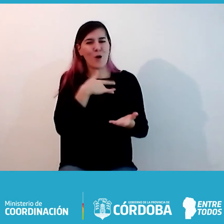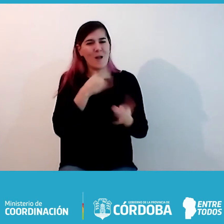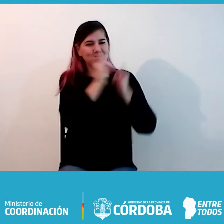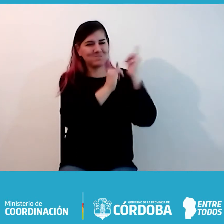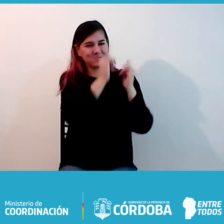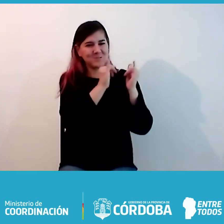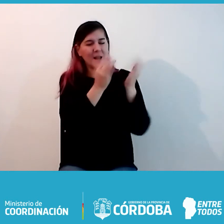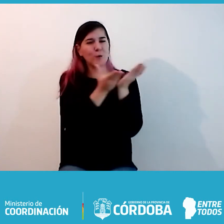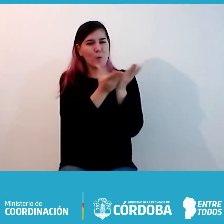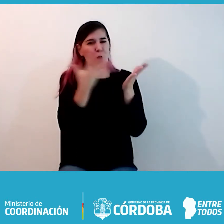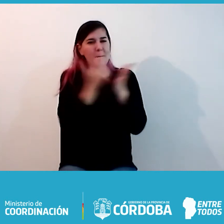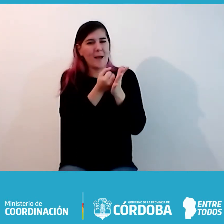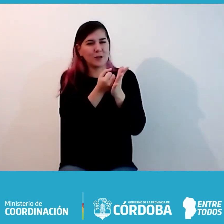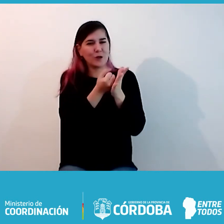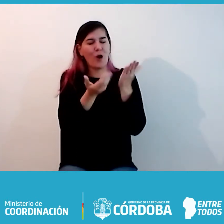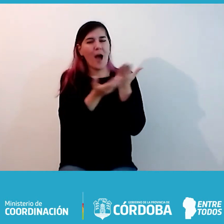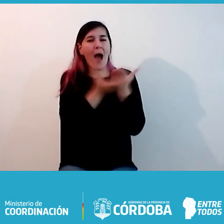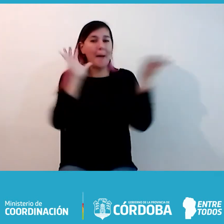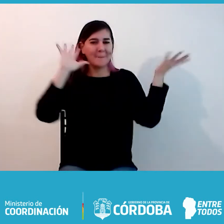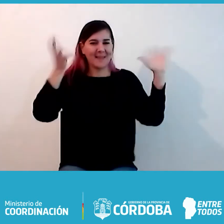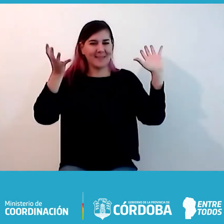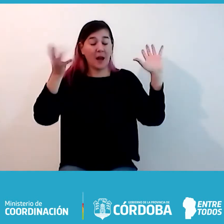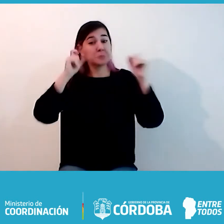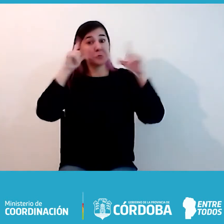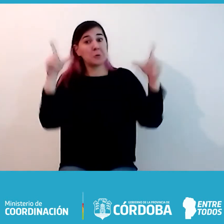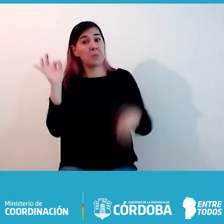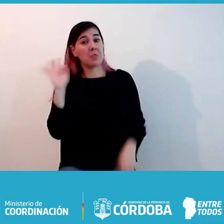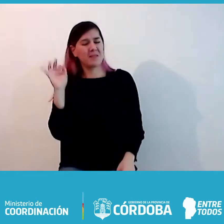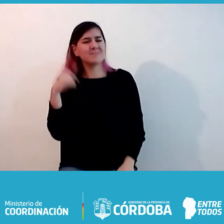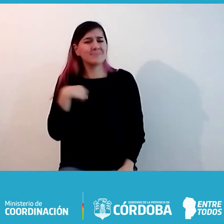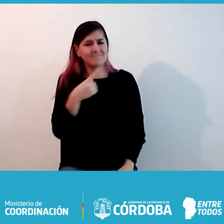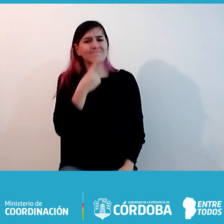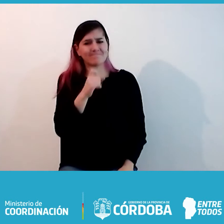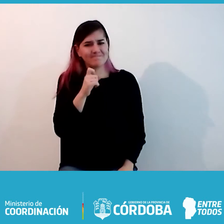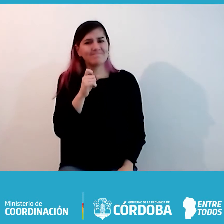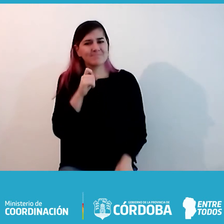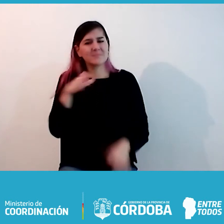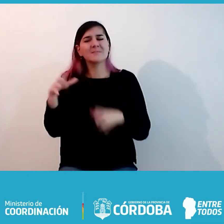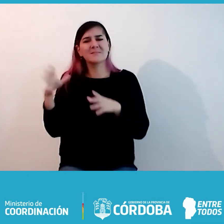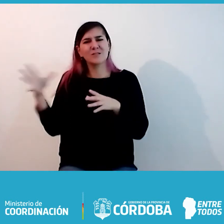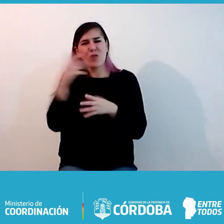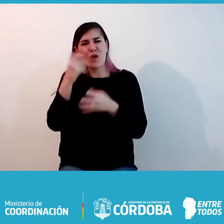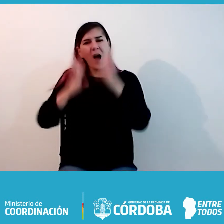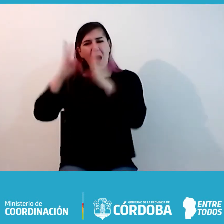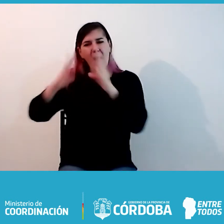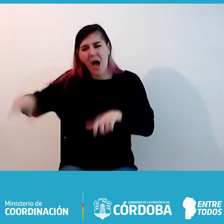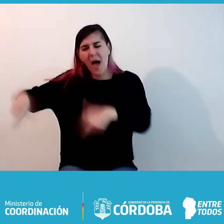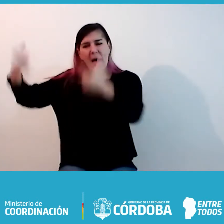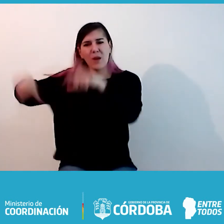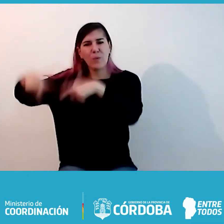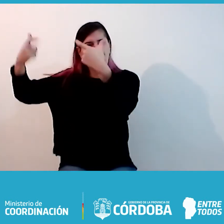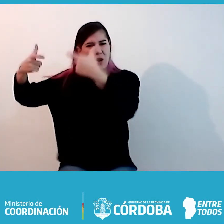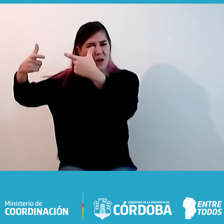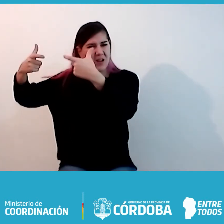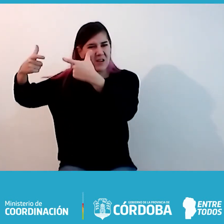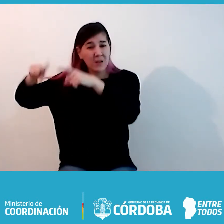Toya, dice, sin sorprenderse, se dio cuenta de cómo se trasladarán, reubicarán y trasplantarán árboles. ¿Podrá trasplantarse